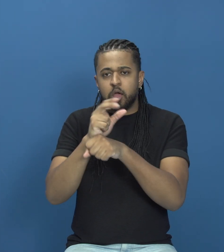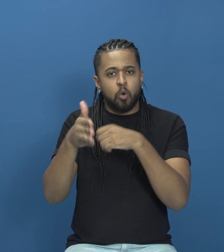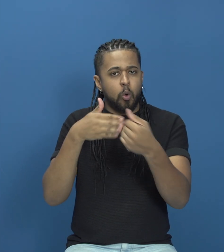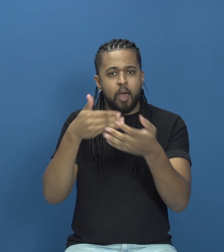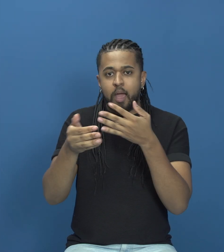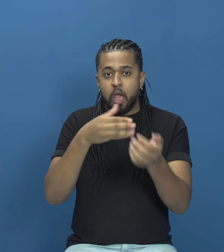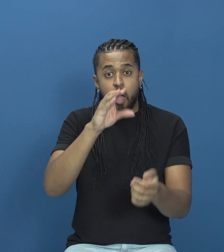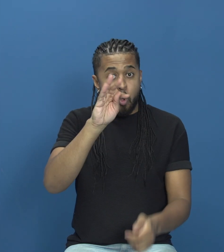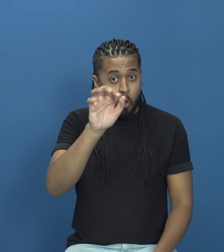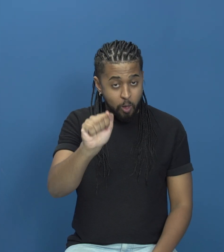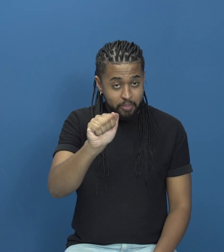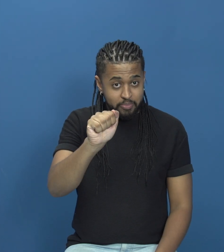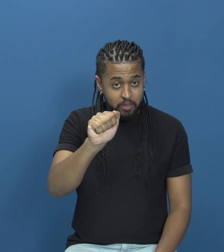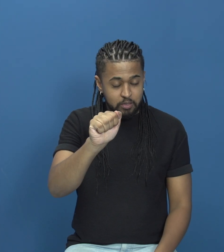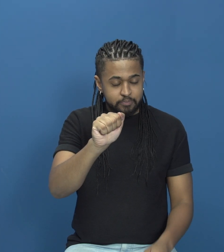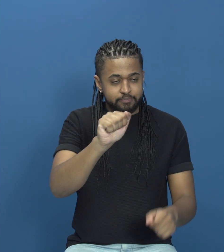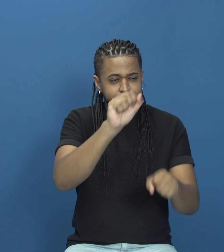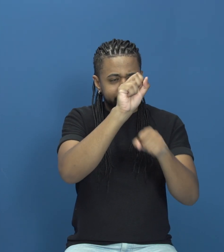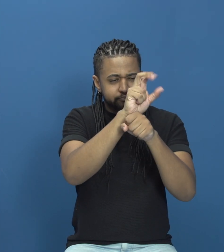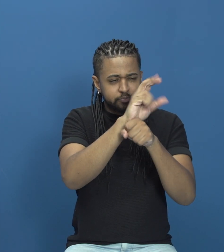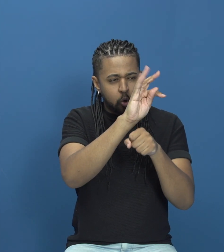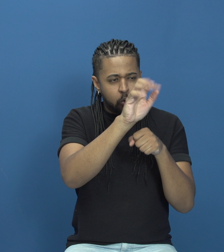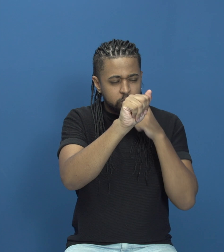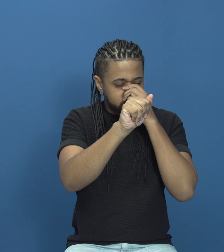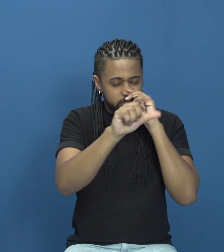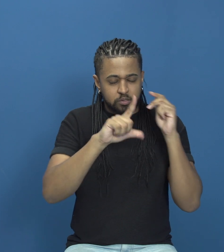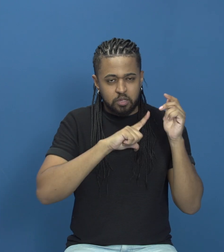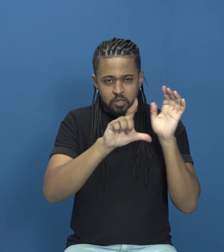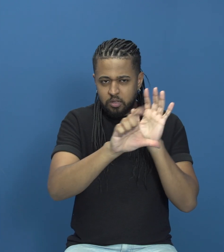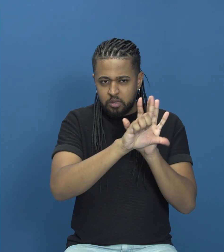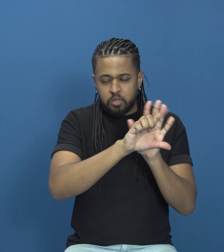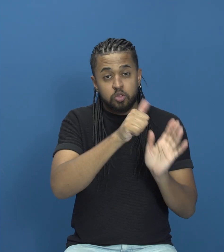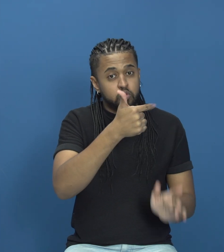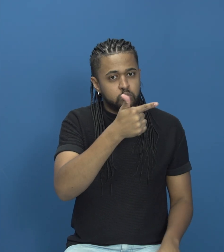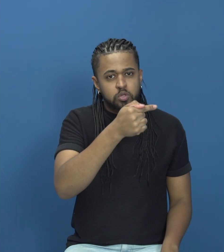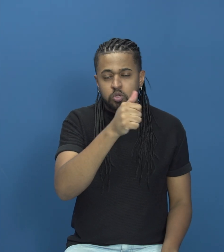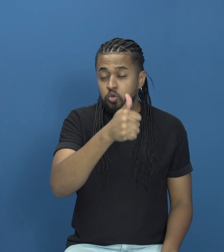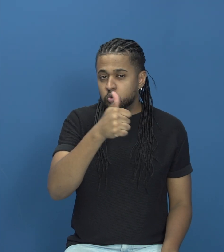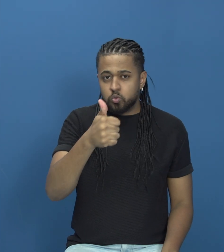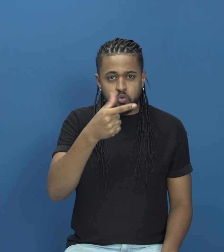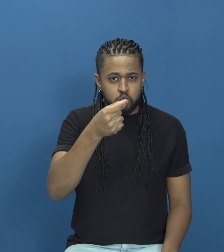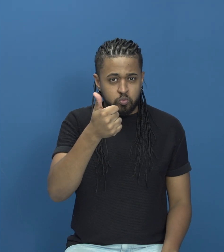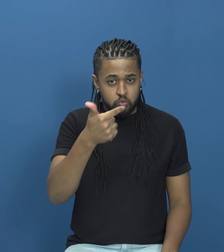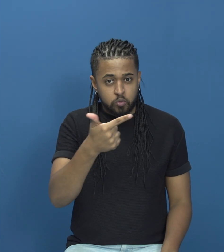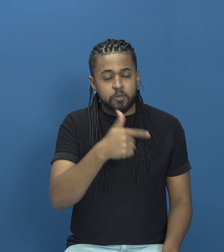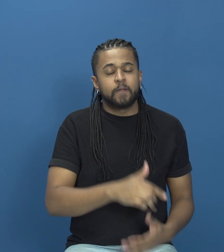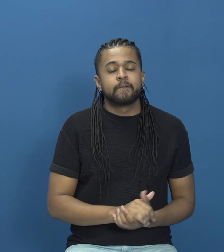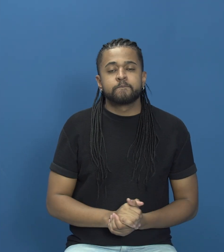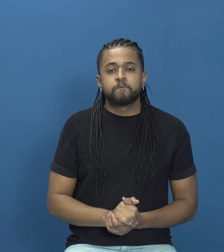vagas reservadas do que trata o disposto na Lei nº 12.711, de